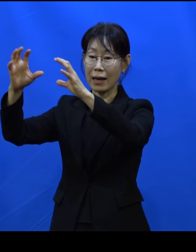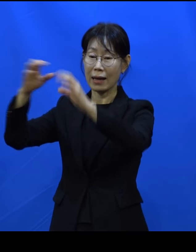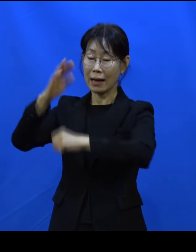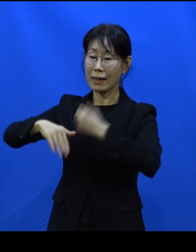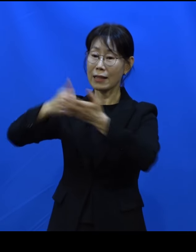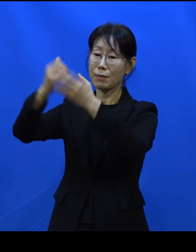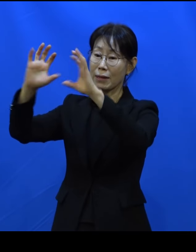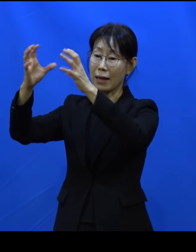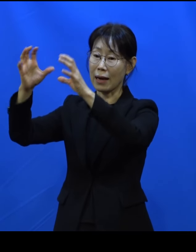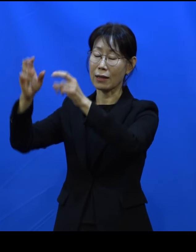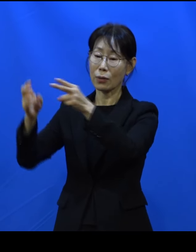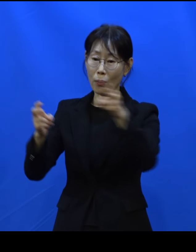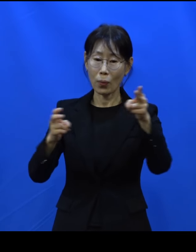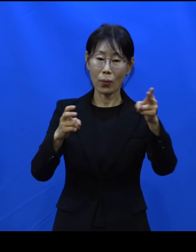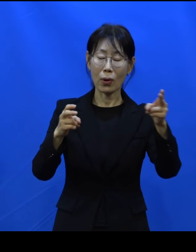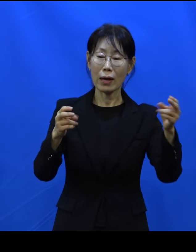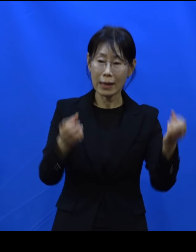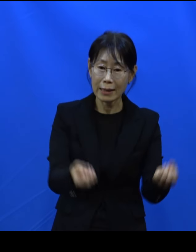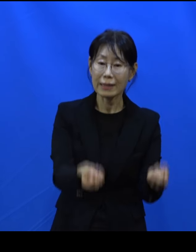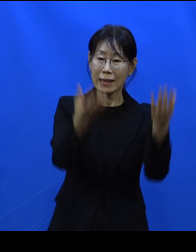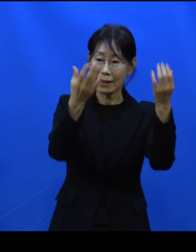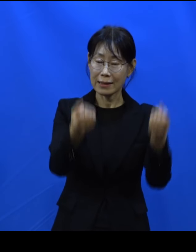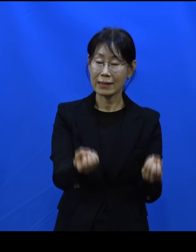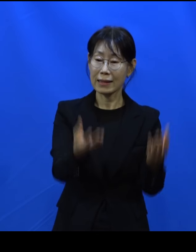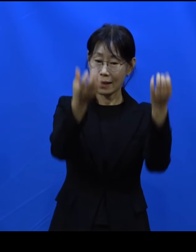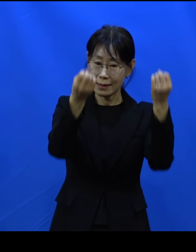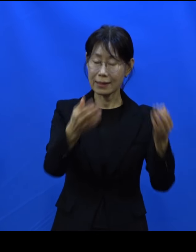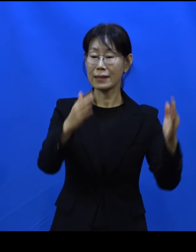그죠? 이 잔치는